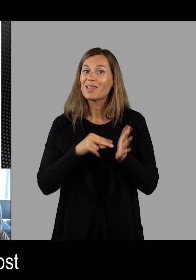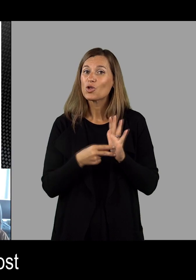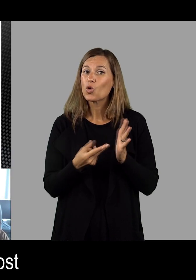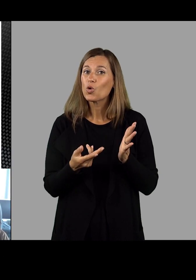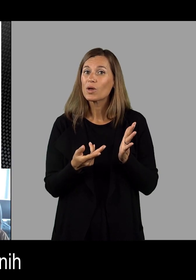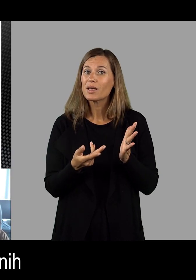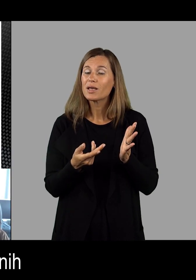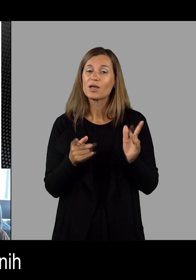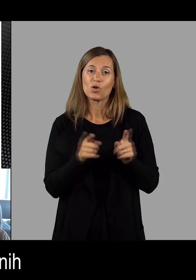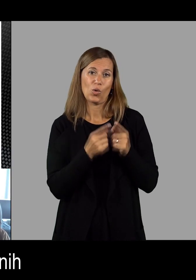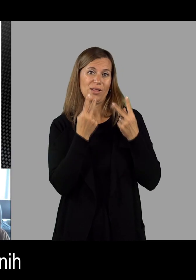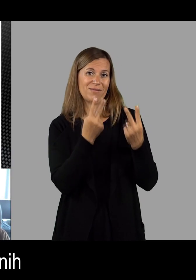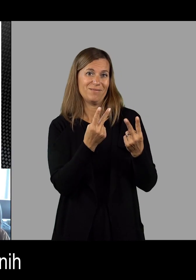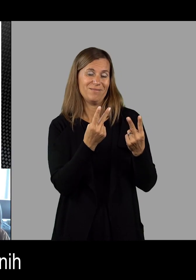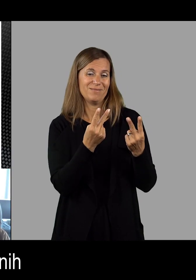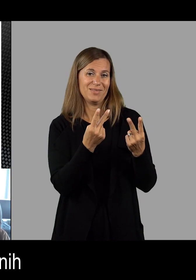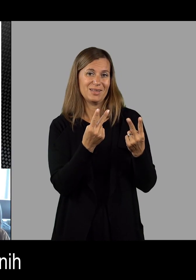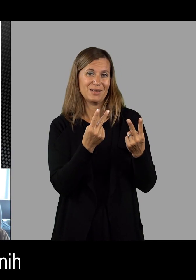tehnologij, kot vidimo,